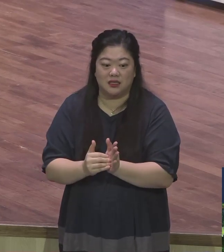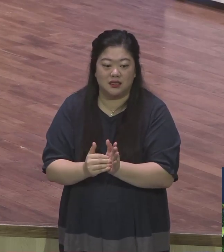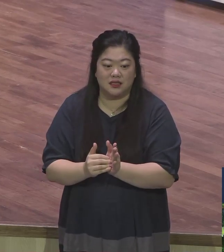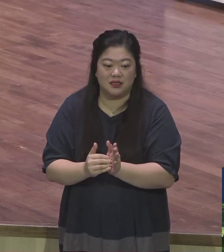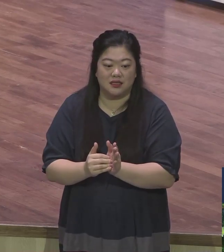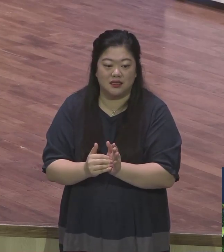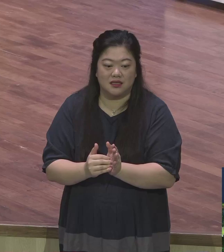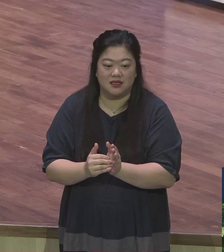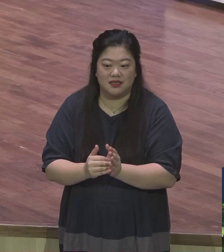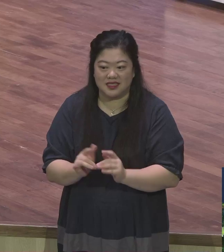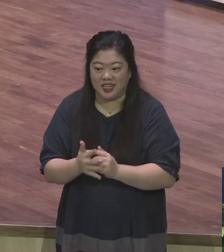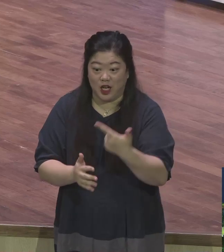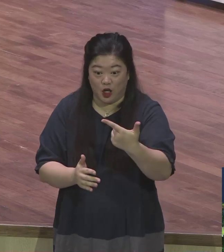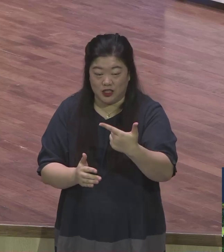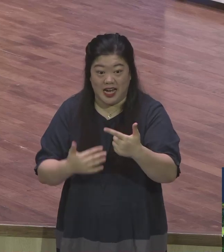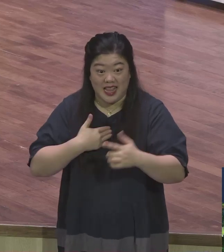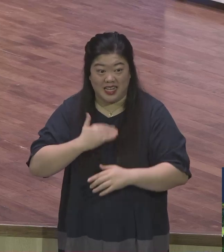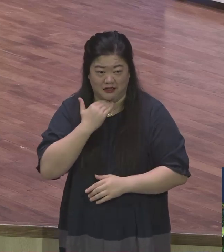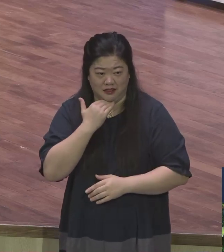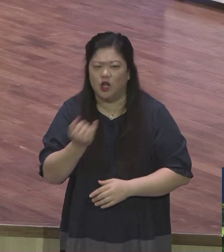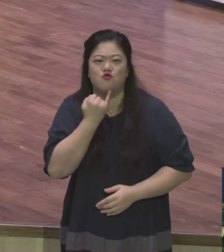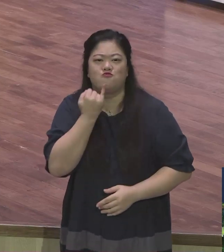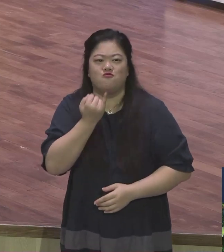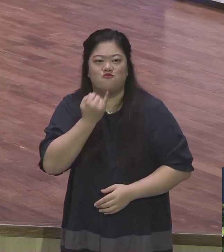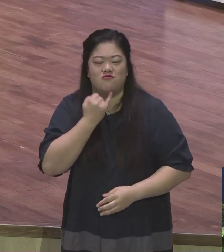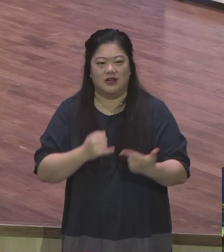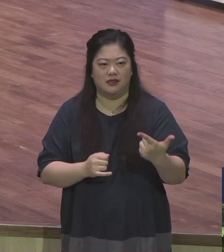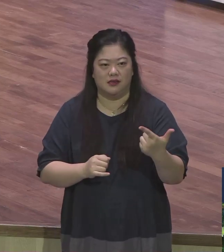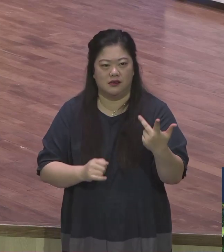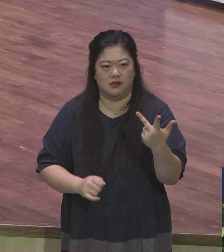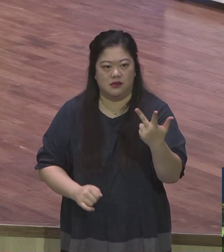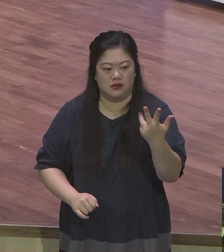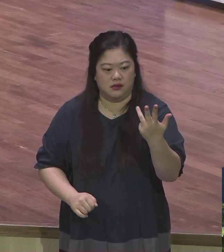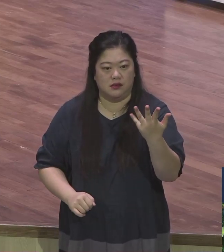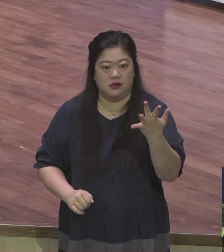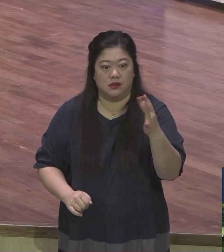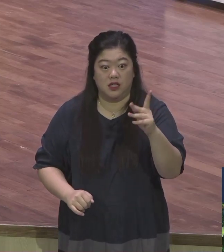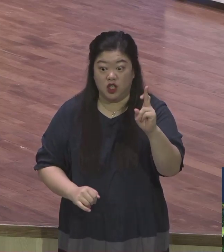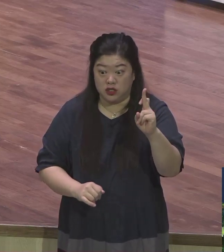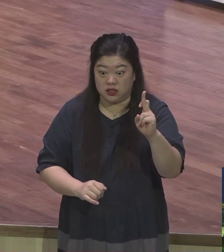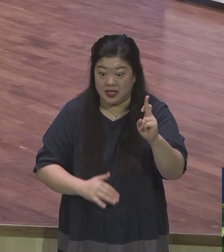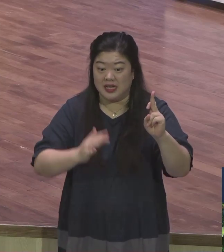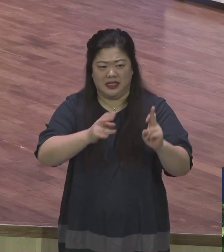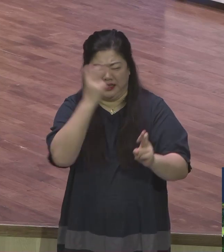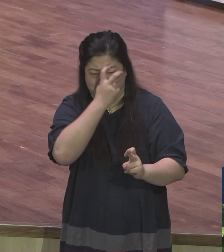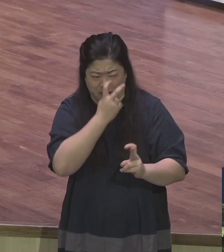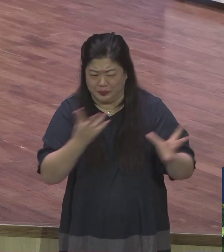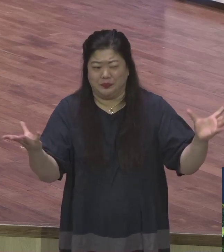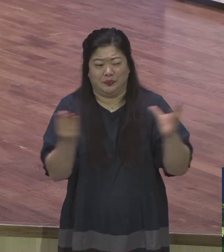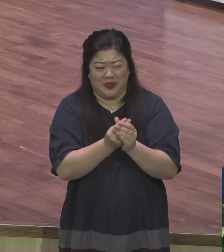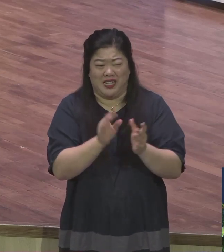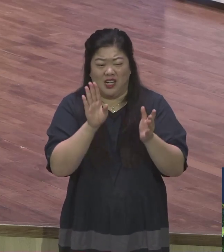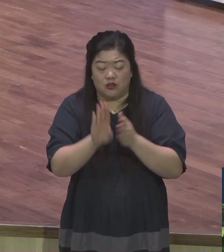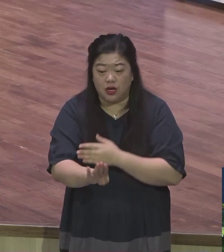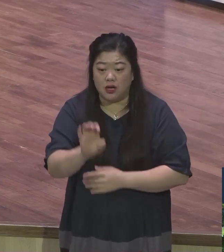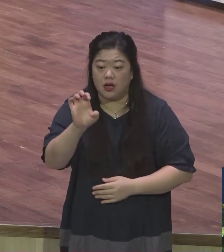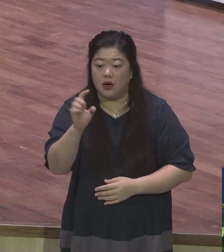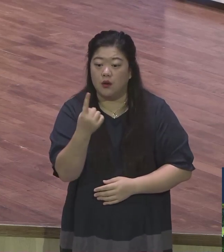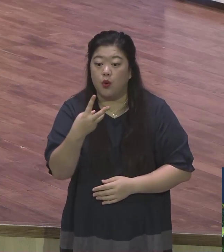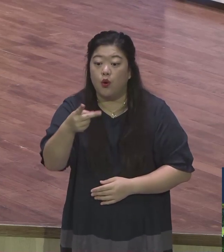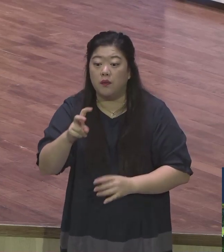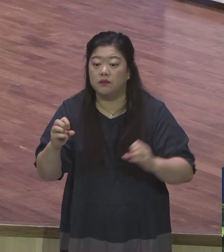12시까지 치료하고 이야기 들으니까 새벽 3시까지 포럼했다네. 사람 잡아요. 잡아요.